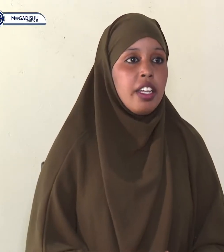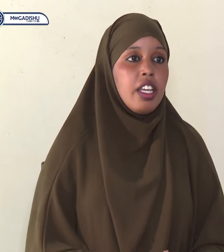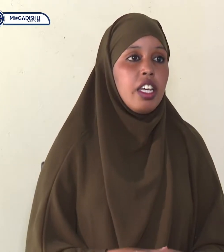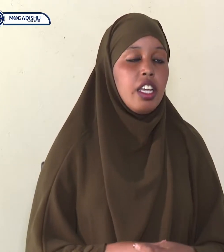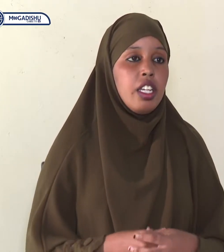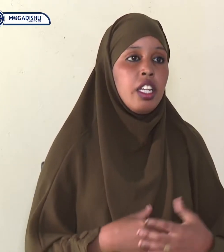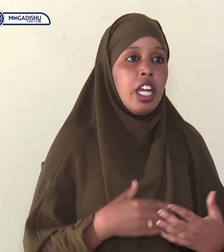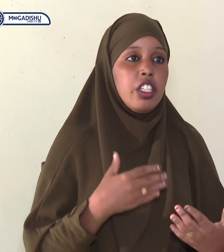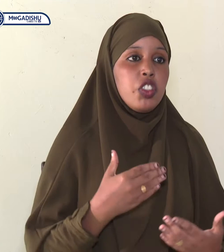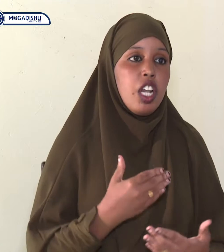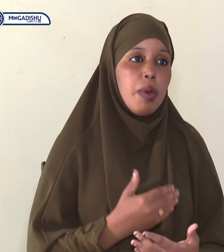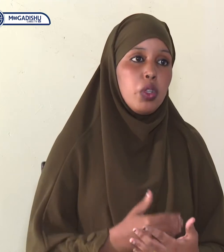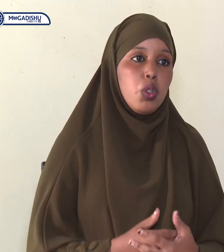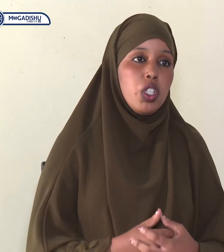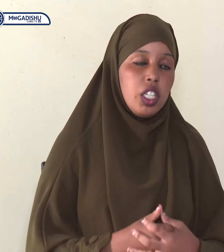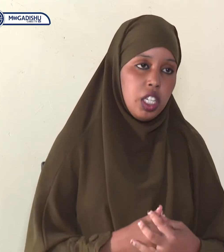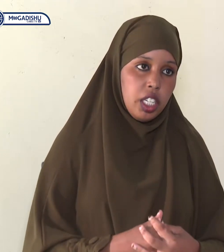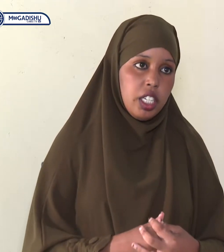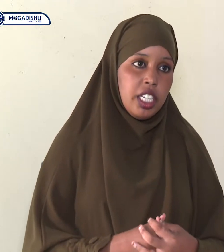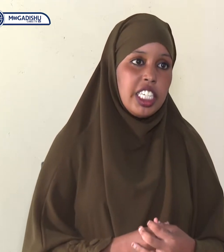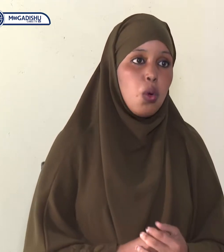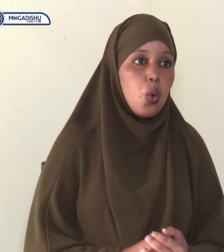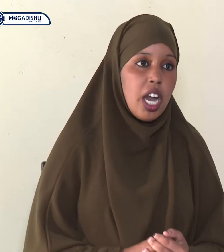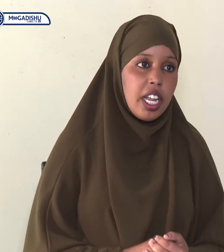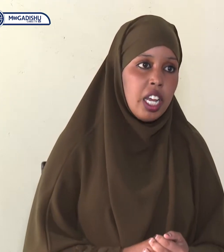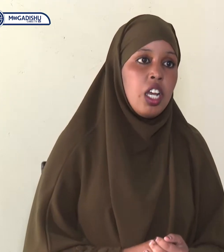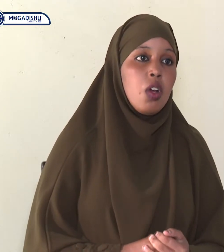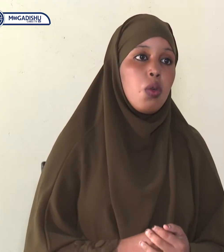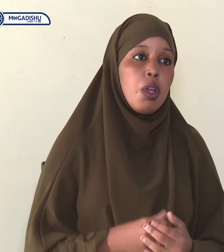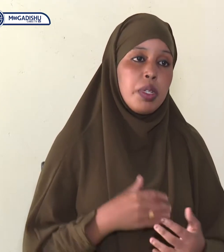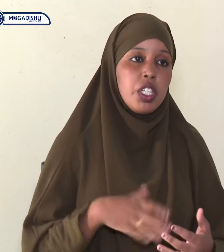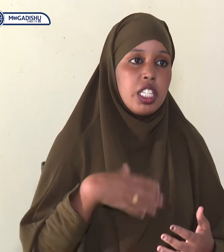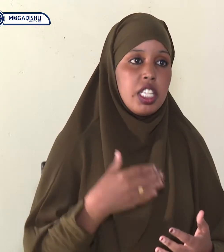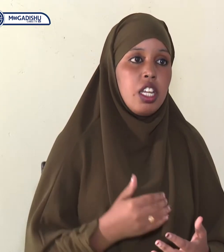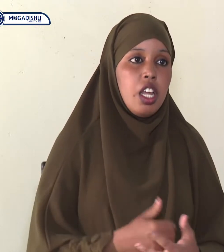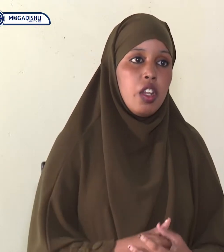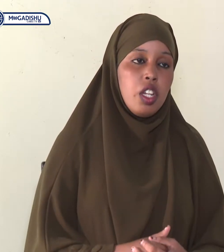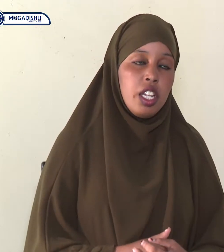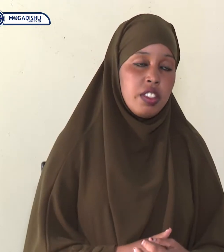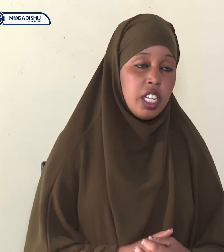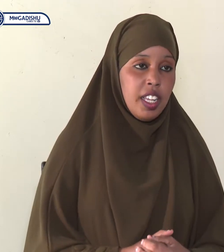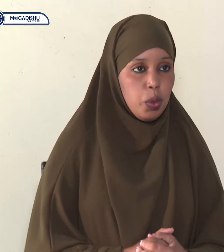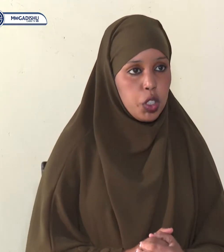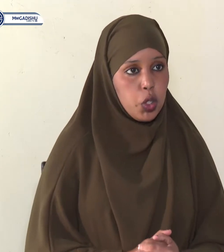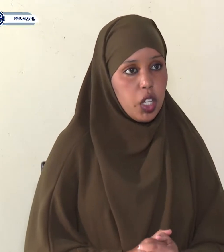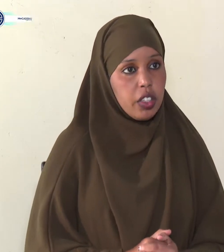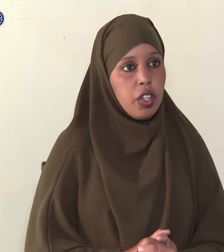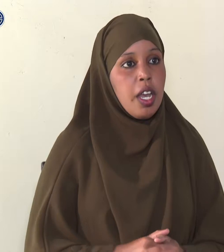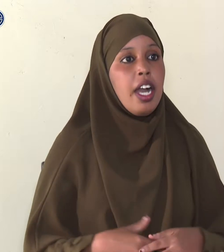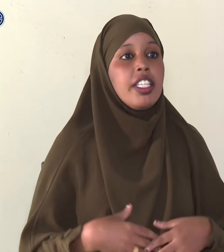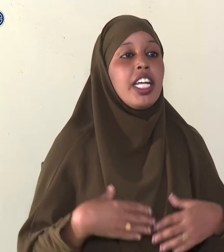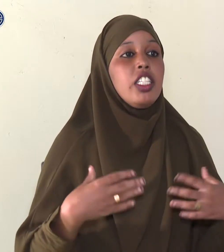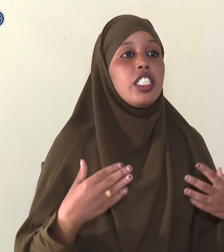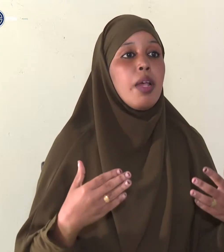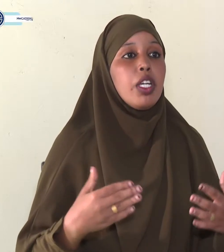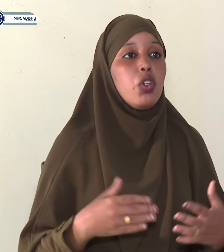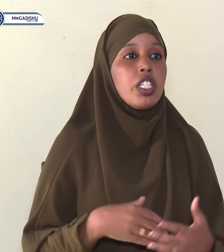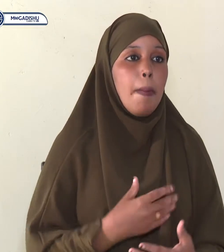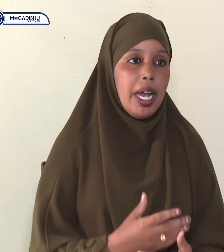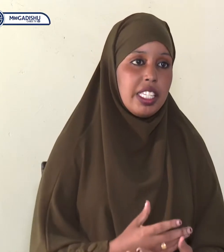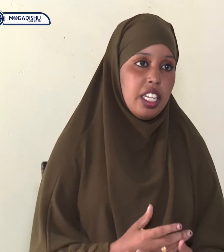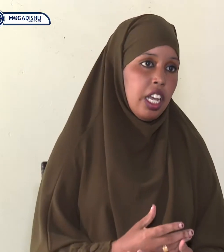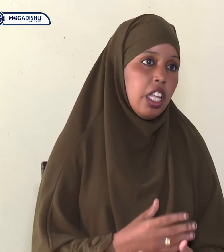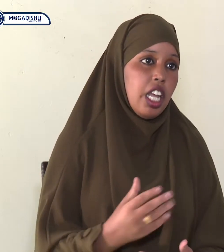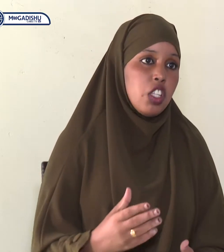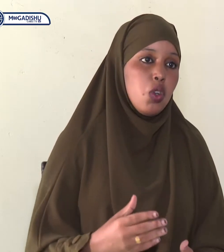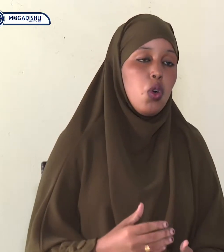baxaan hadday jiraan maadooyin iyaga u gaara wayba jiraan sida sign language oo kaleeto iyo hadday jiraan maadooyin